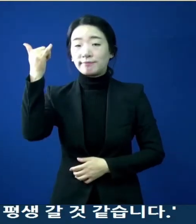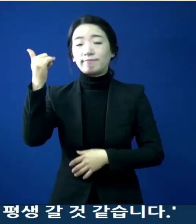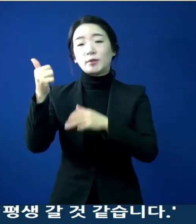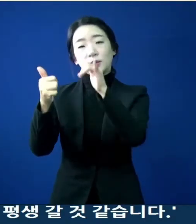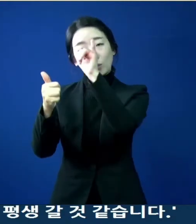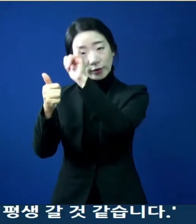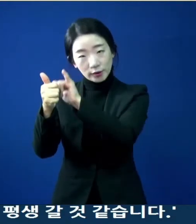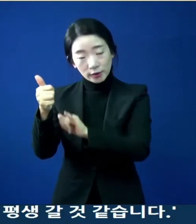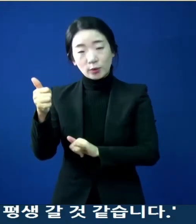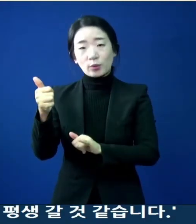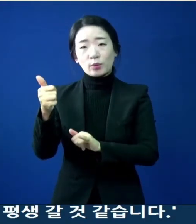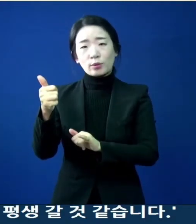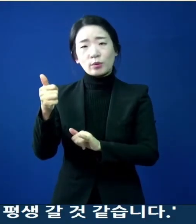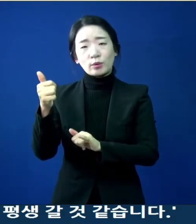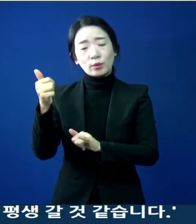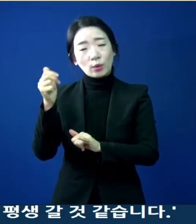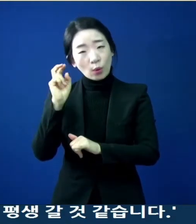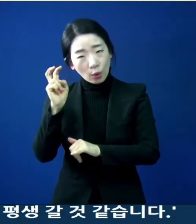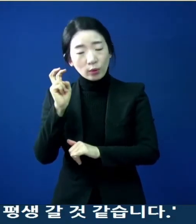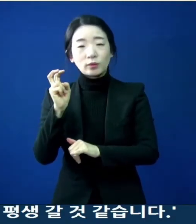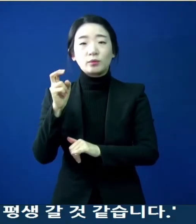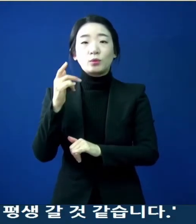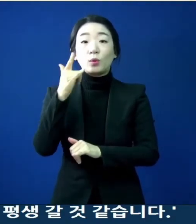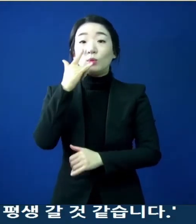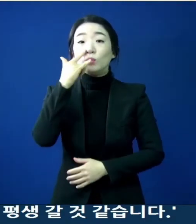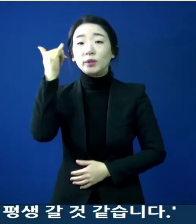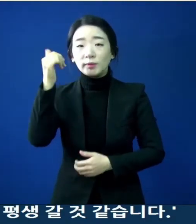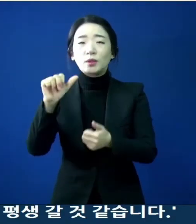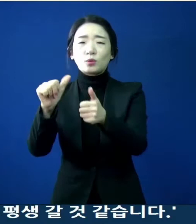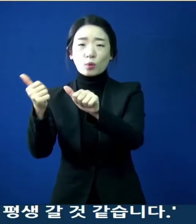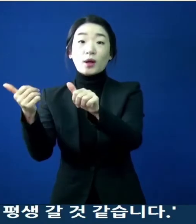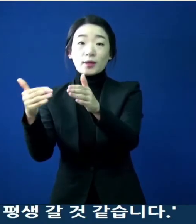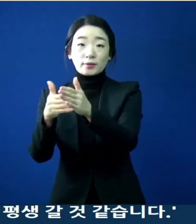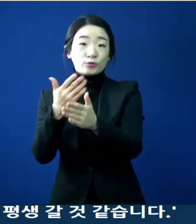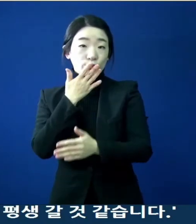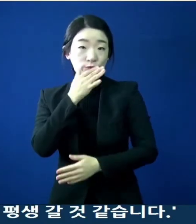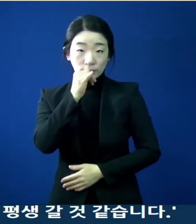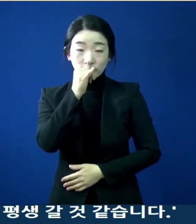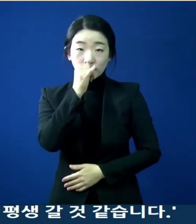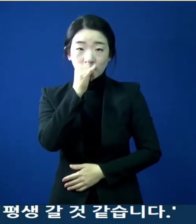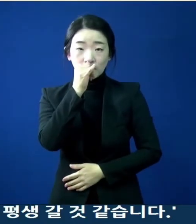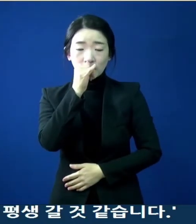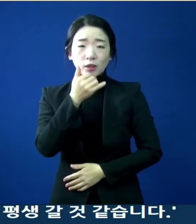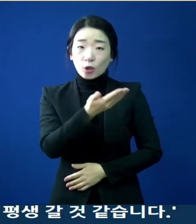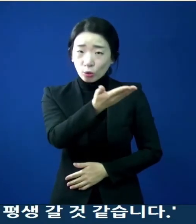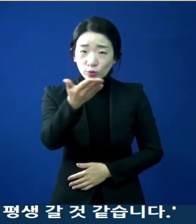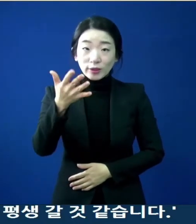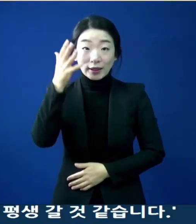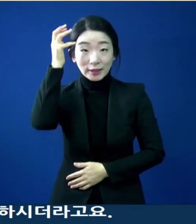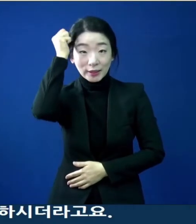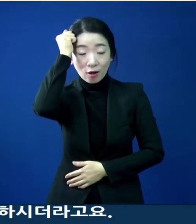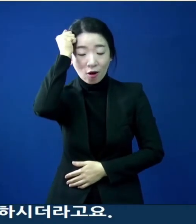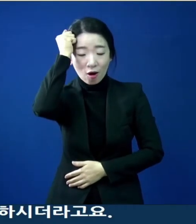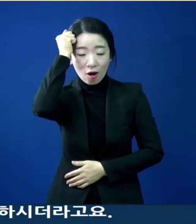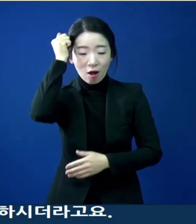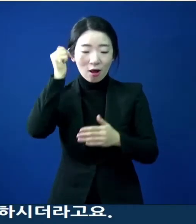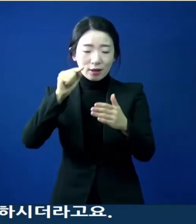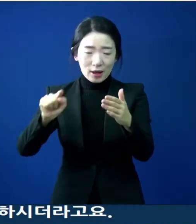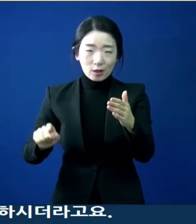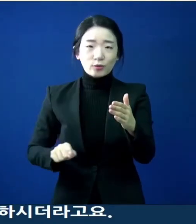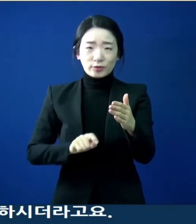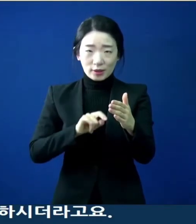겁니다. 그렇지 않은 분들도 있을 수 있습니다. 만약 여러분의 기억 가운데 여러분의 부모님이